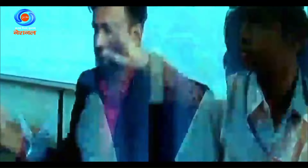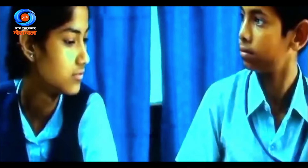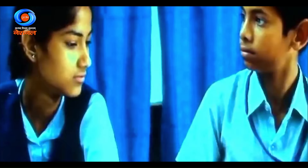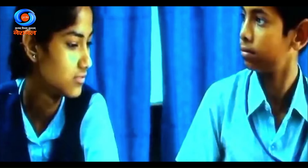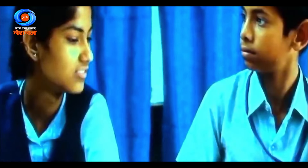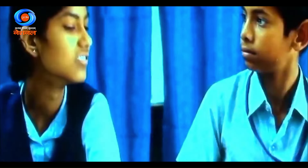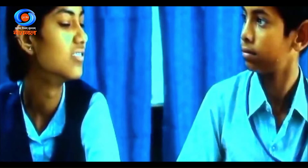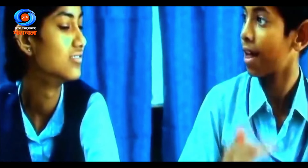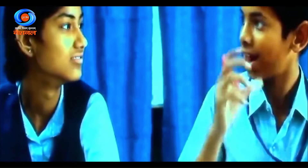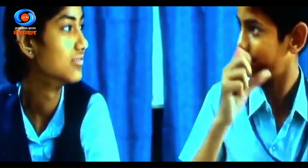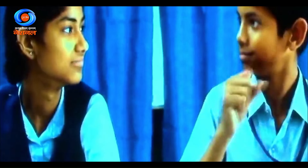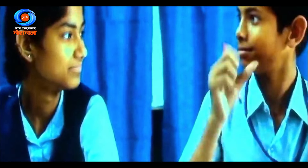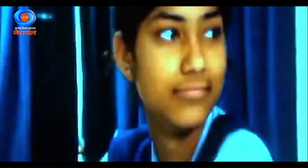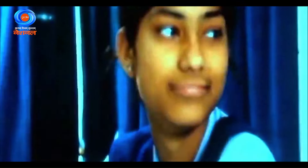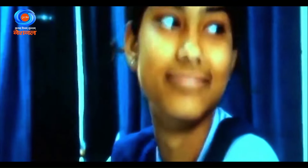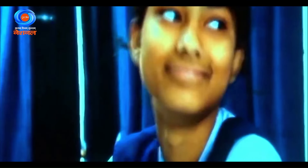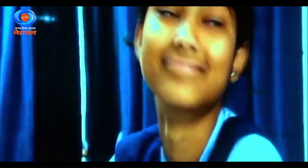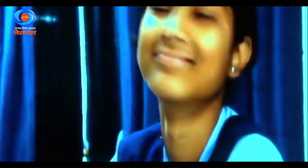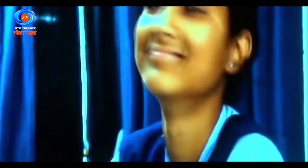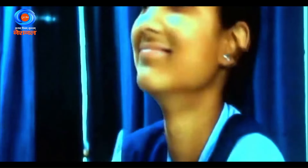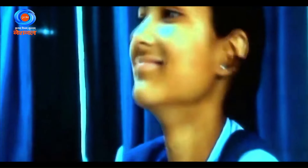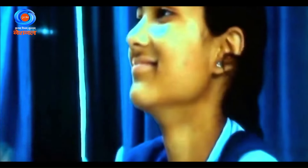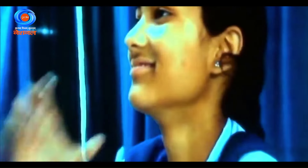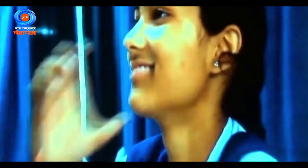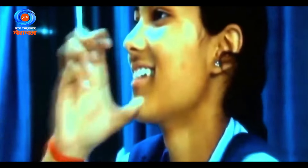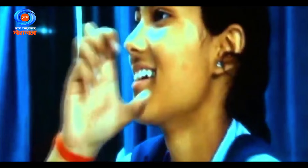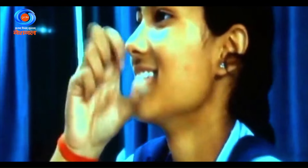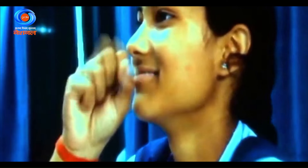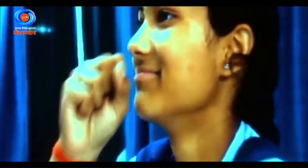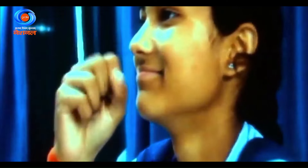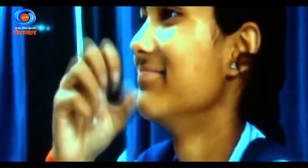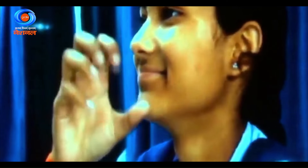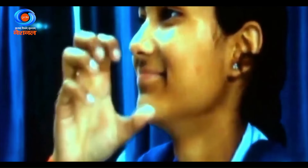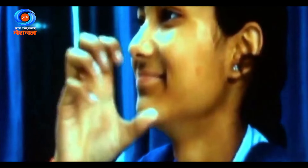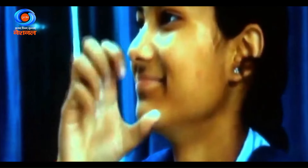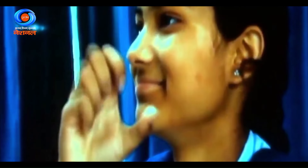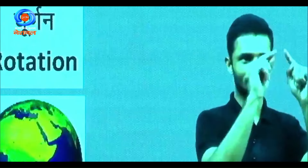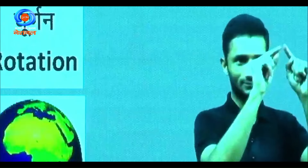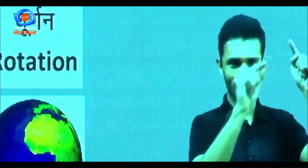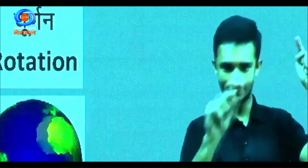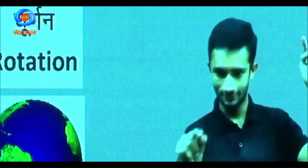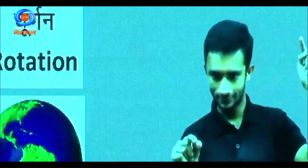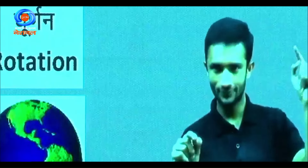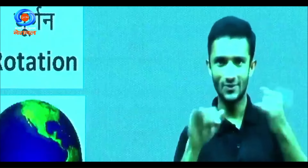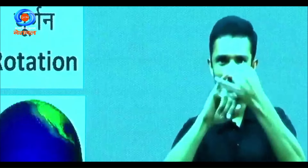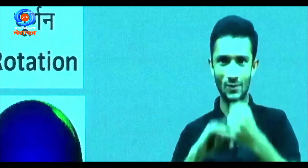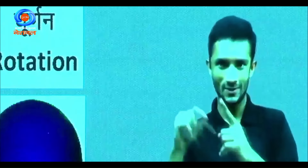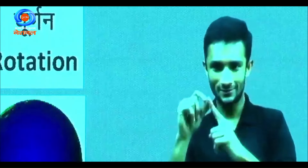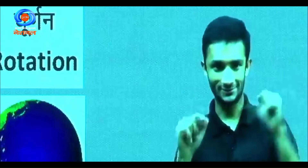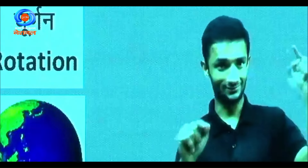सकते। उनके लिए भारतीय सांकेतिक भाषा यानी इंडियन साइन लैंग्वेज ही मुख्य जरिया है।